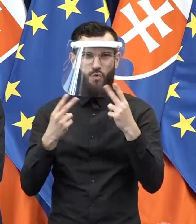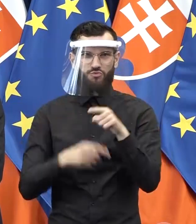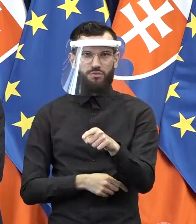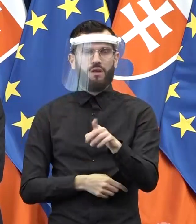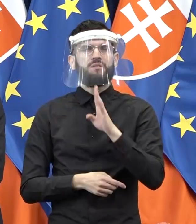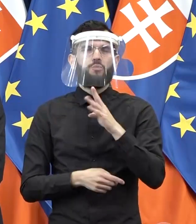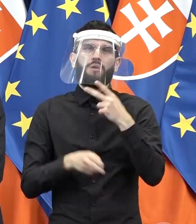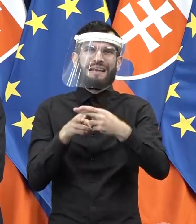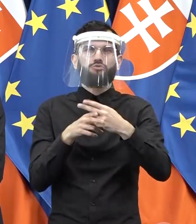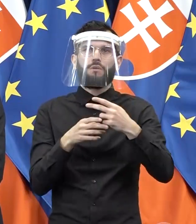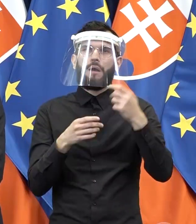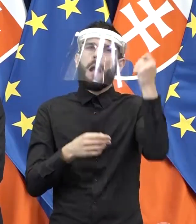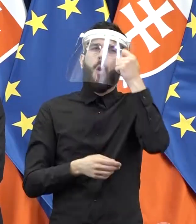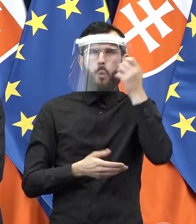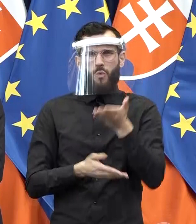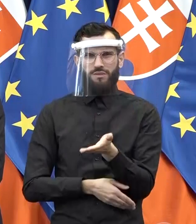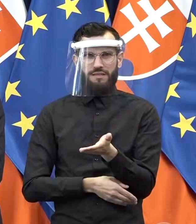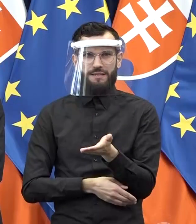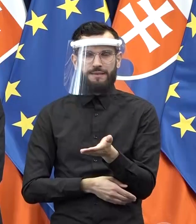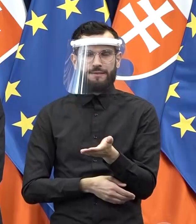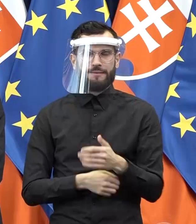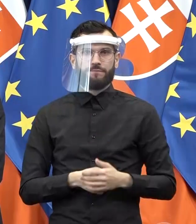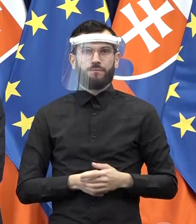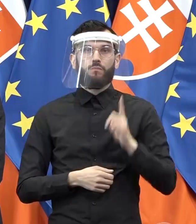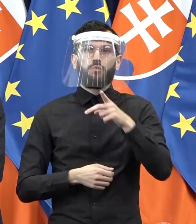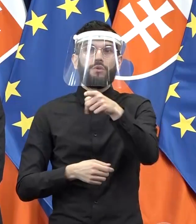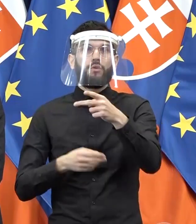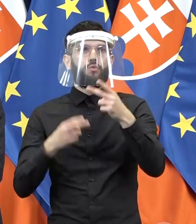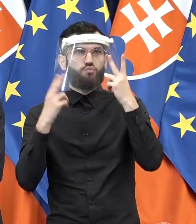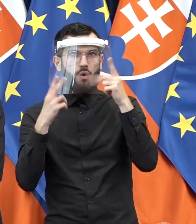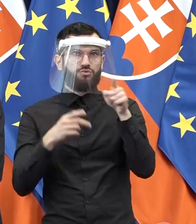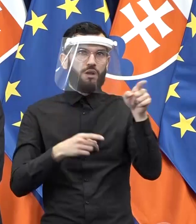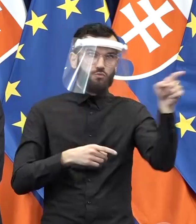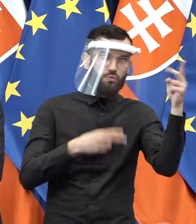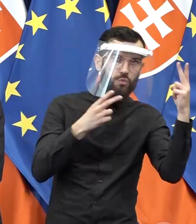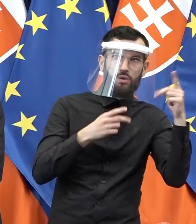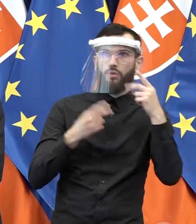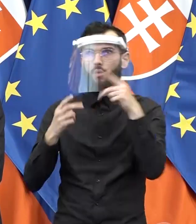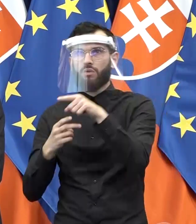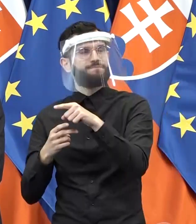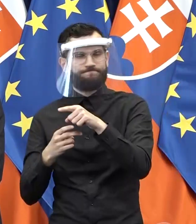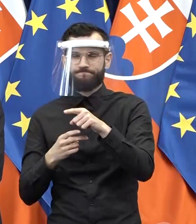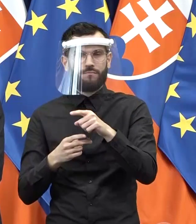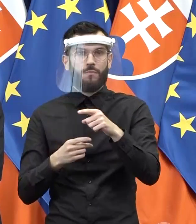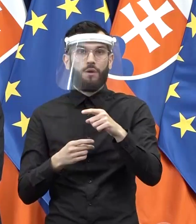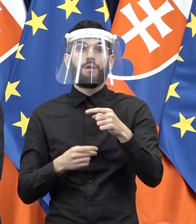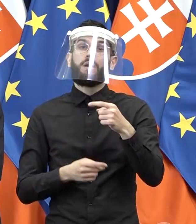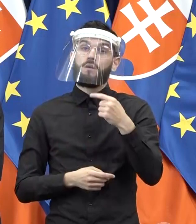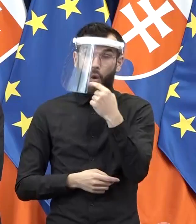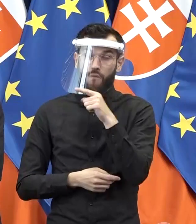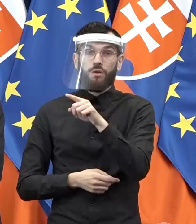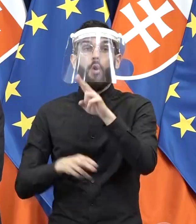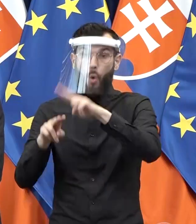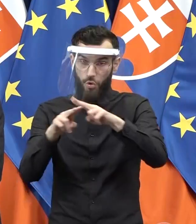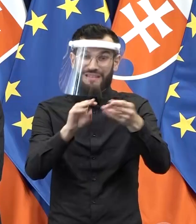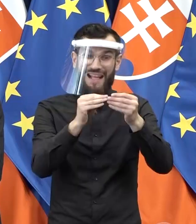zaoberať hlúpostiami z pohľadu dôležitosti alebo toho kľúčového cieľa. Tým ale nehovorím, že tie